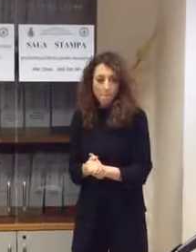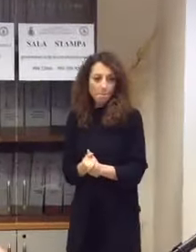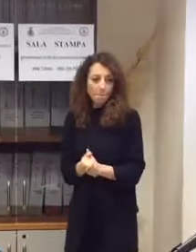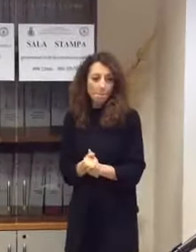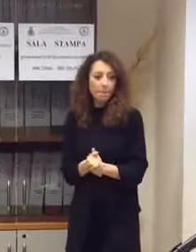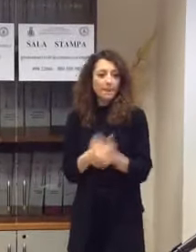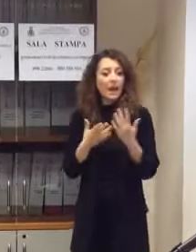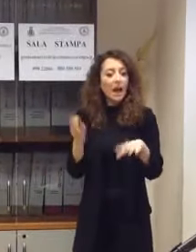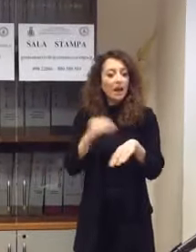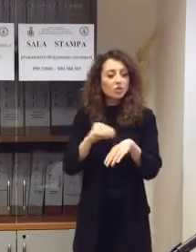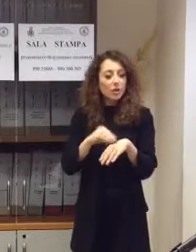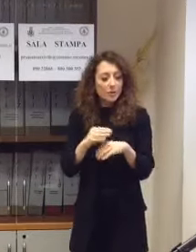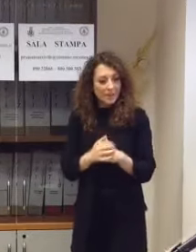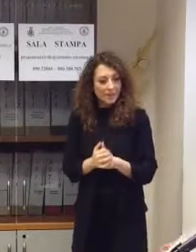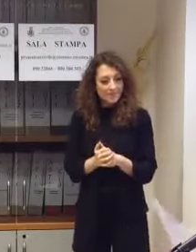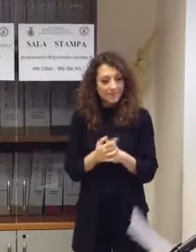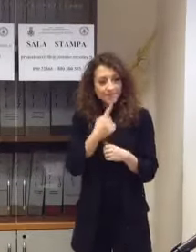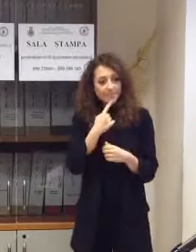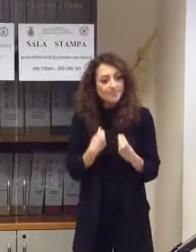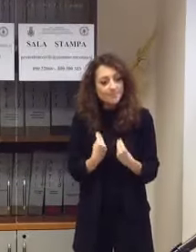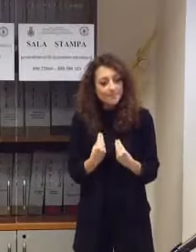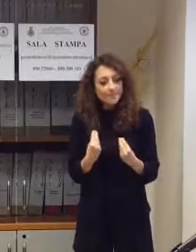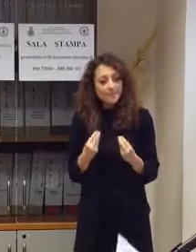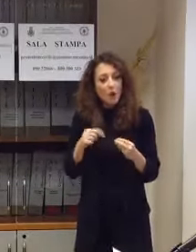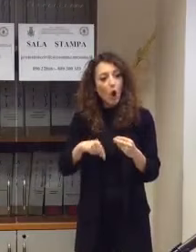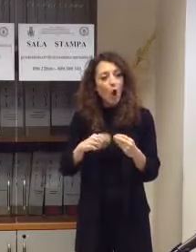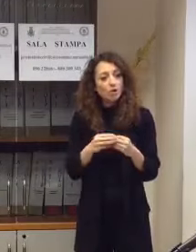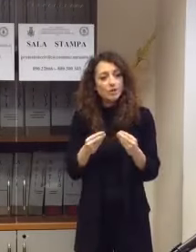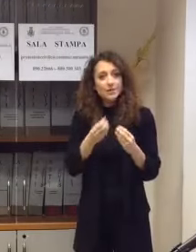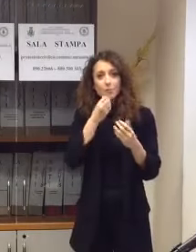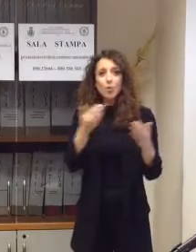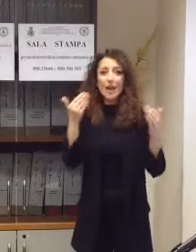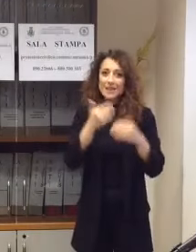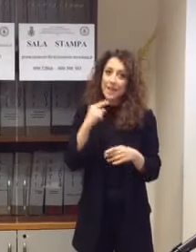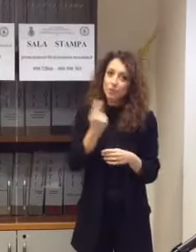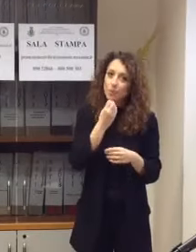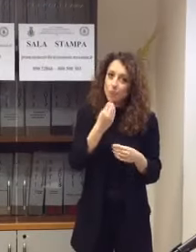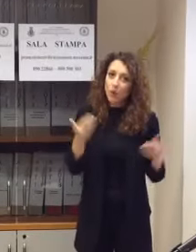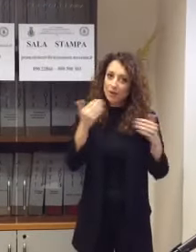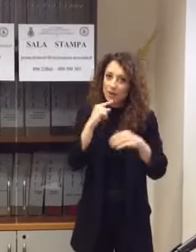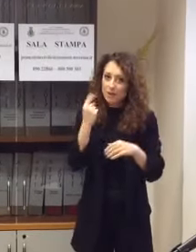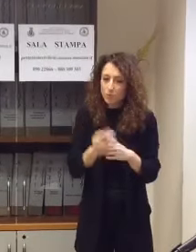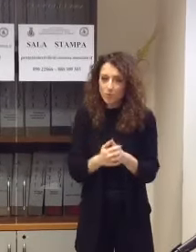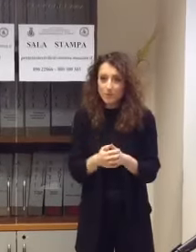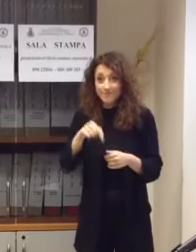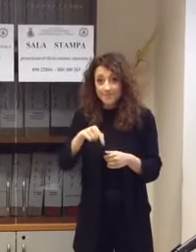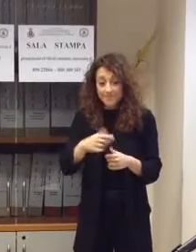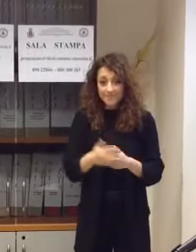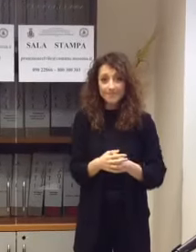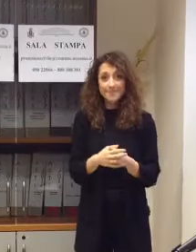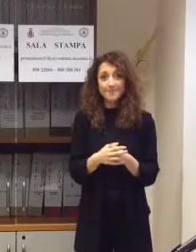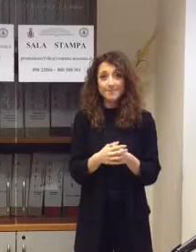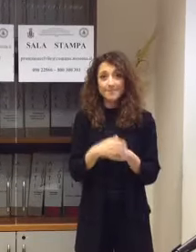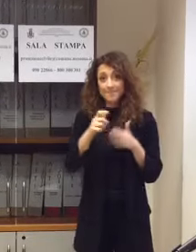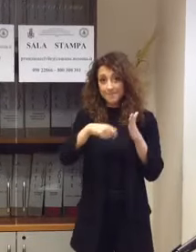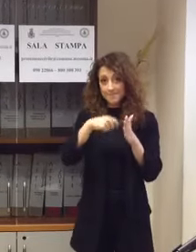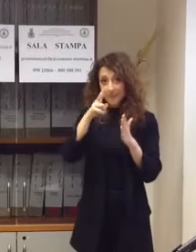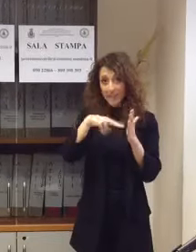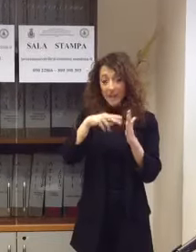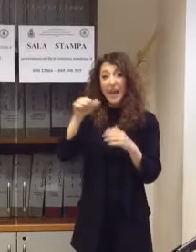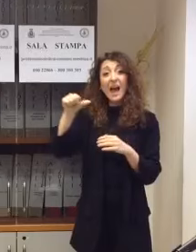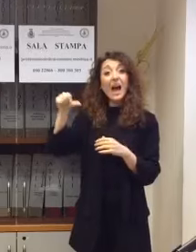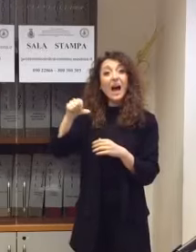argomento. Allora, dici come stanno le cose e cosa avete fatto oggi. Buonasera a tutti. Allora, do lettura dei dati pervenuti